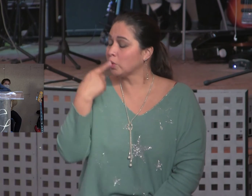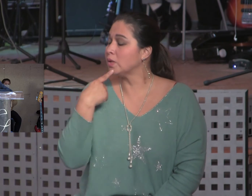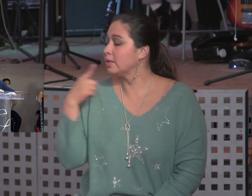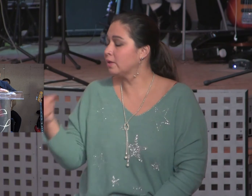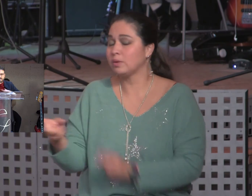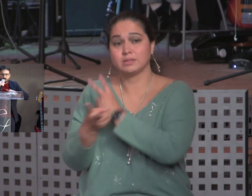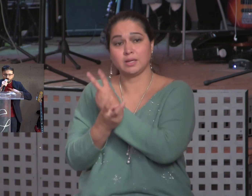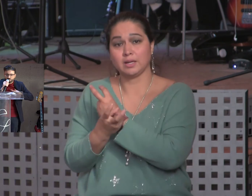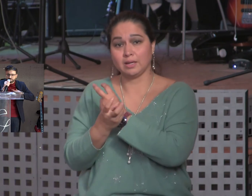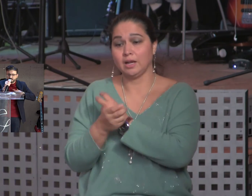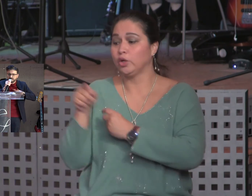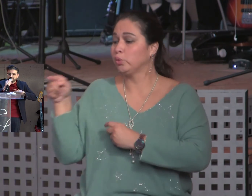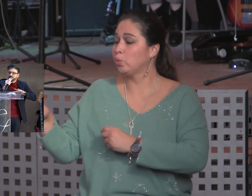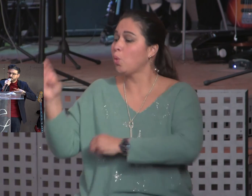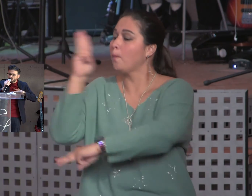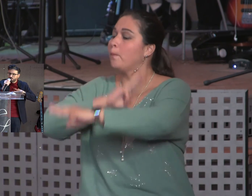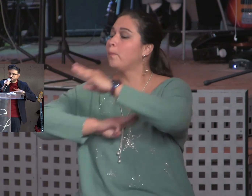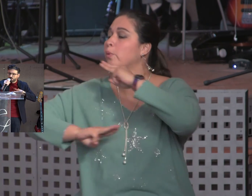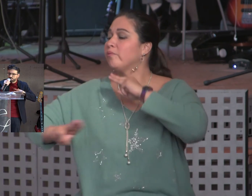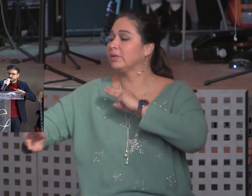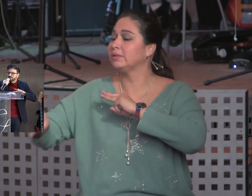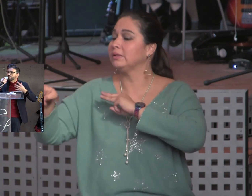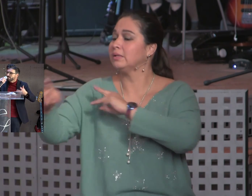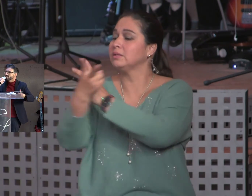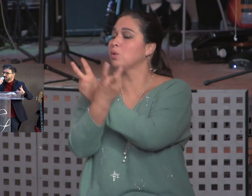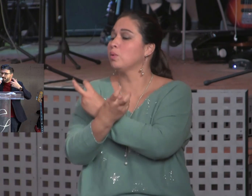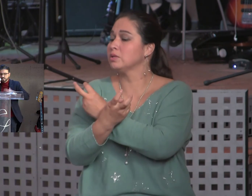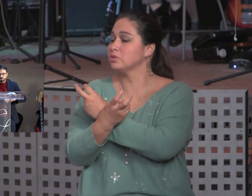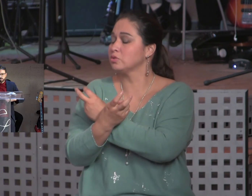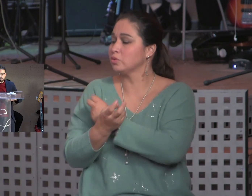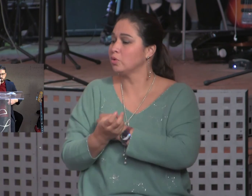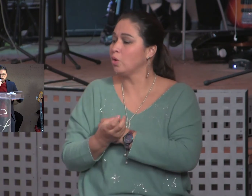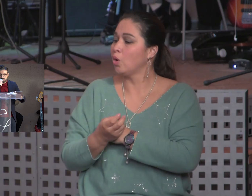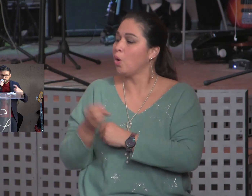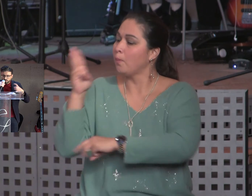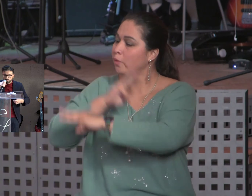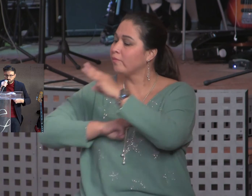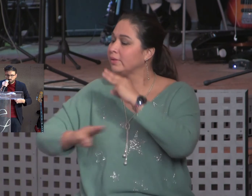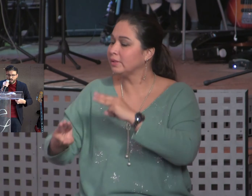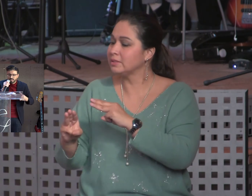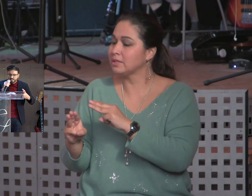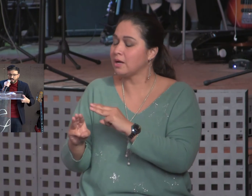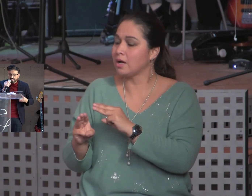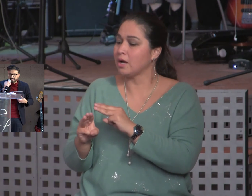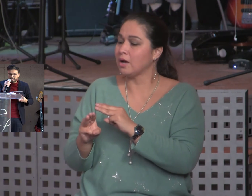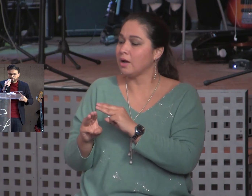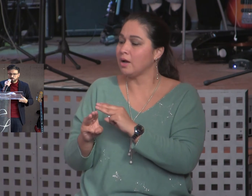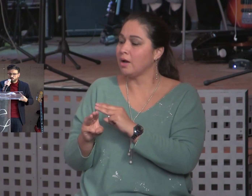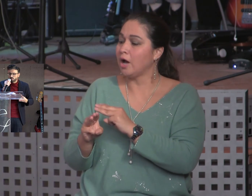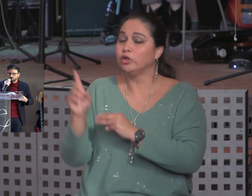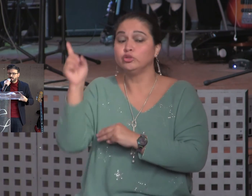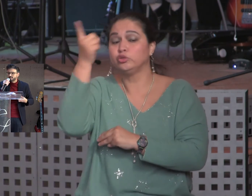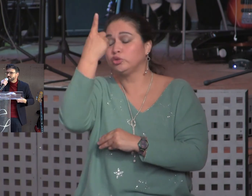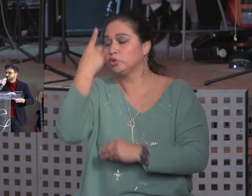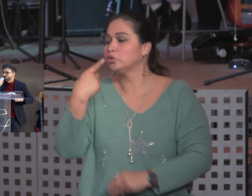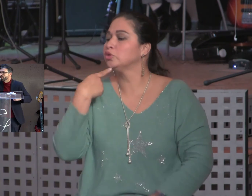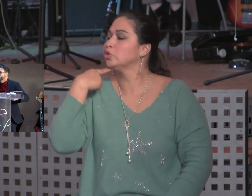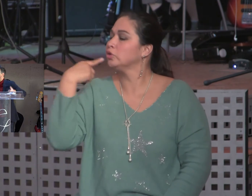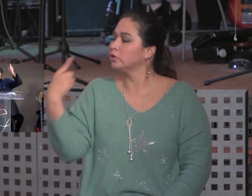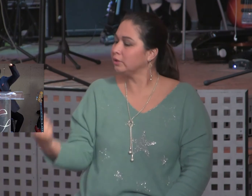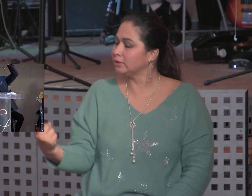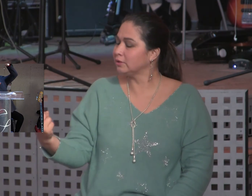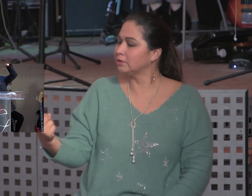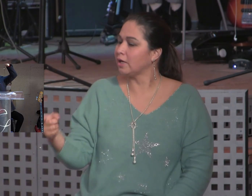al espíritu del hombre, hijo de hombre, y di al espíritu con minúscula. Así ha dicho Jehová el